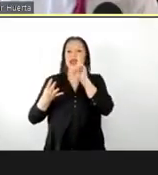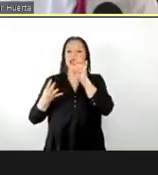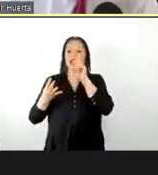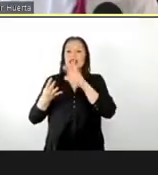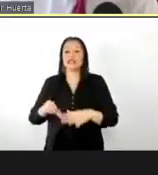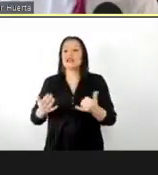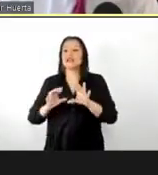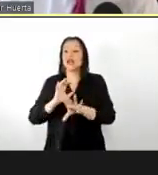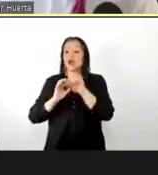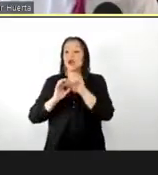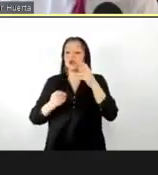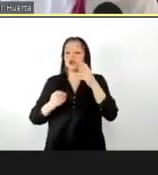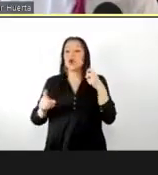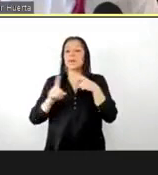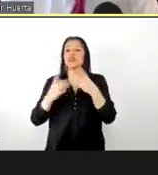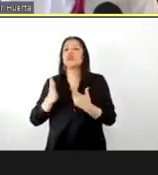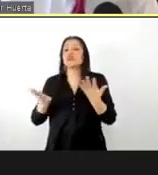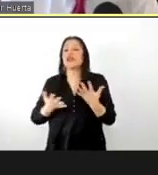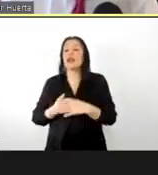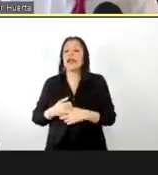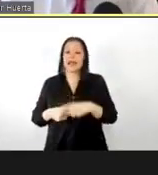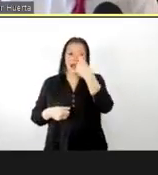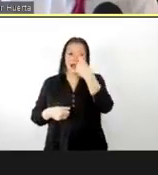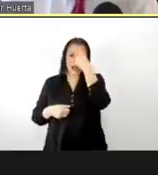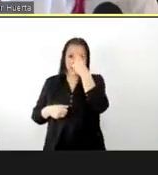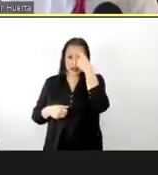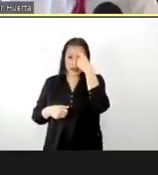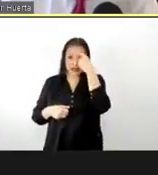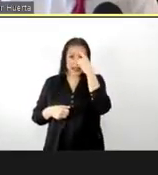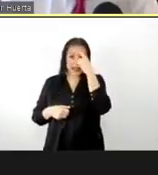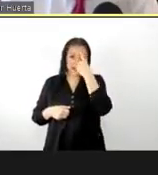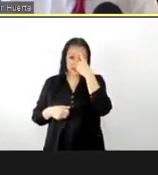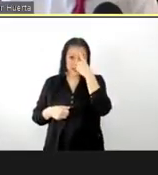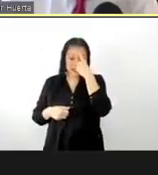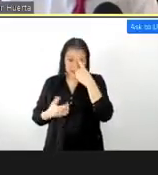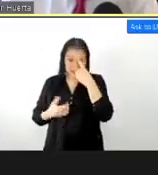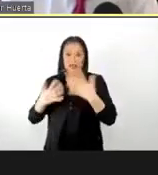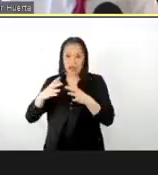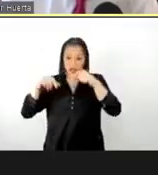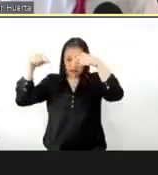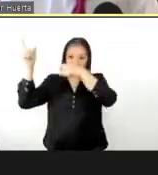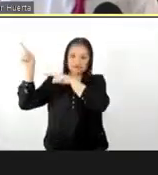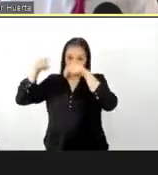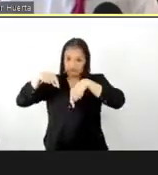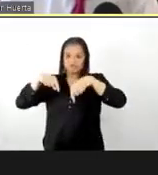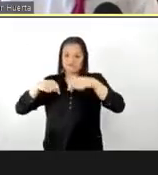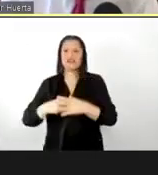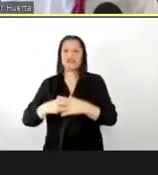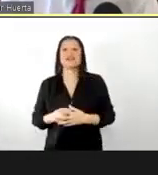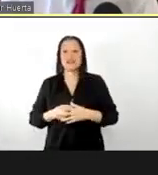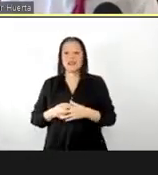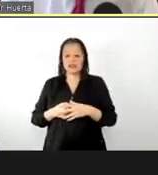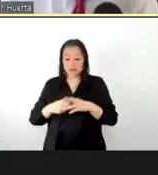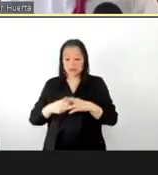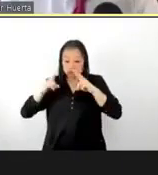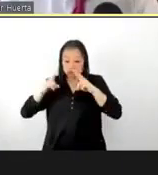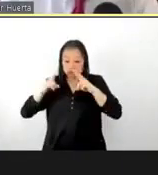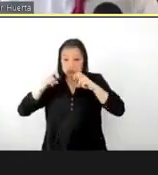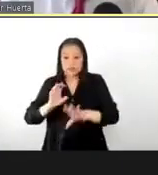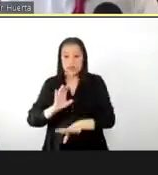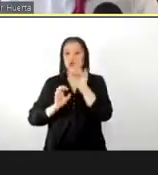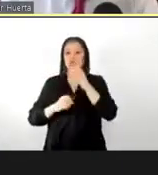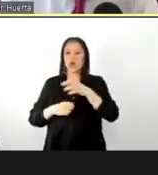delta, que acaba de anunciarse que ya está en el Perú, que se encontró en la India. Por lo que les expliqué,